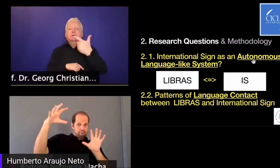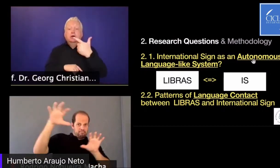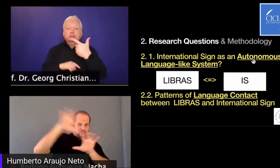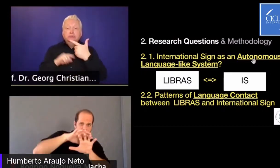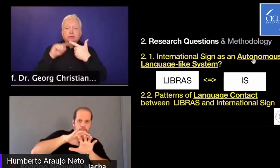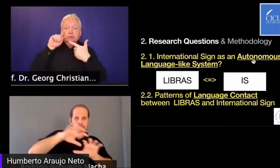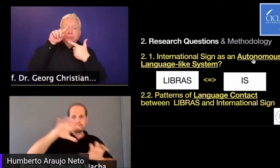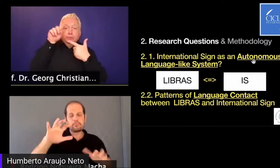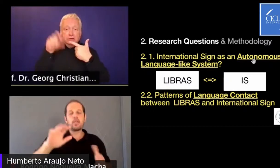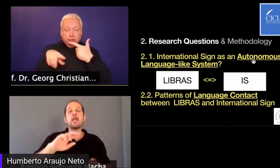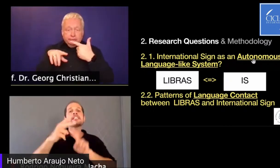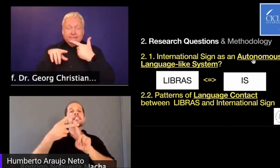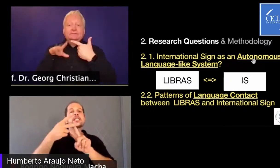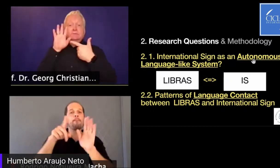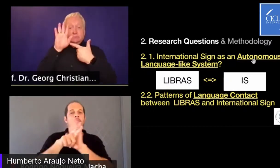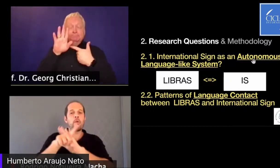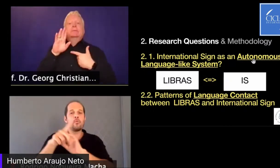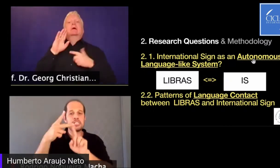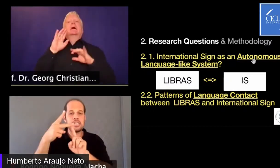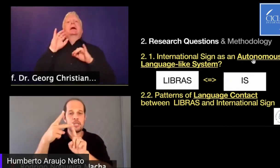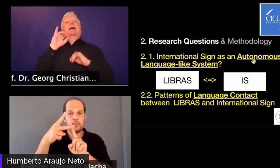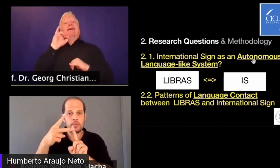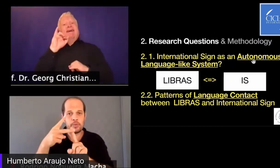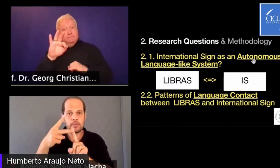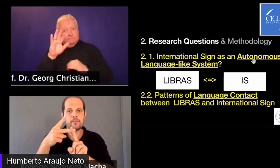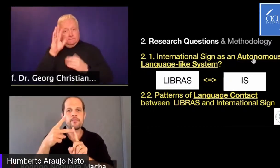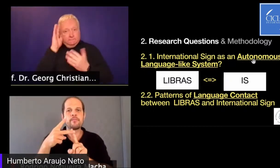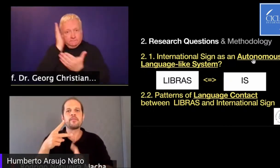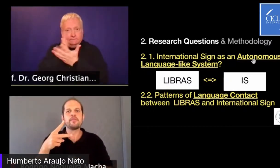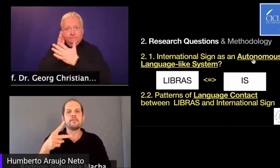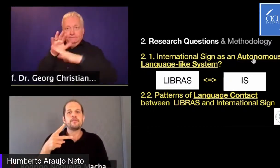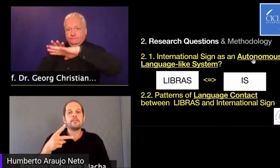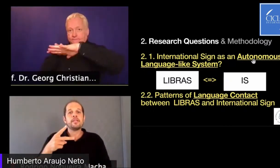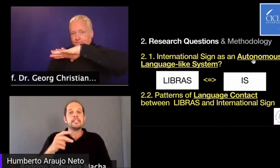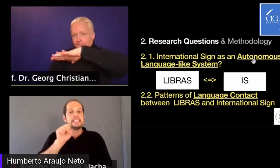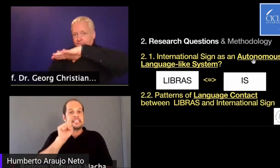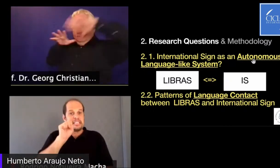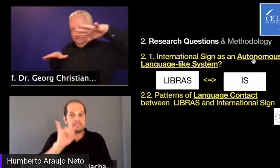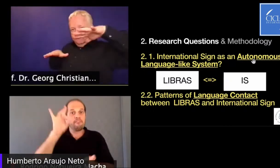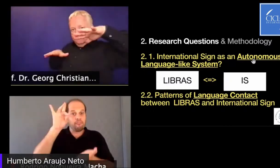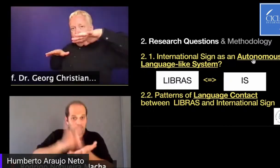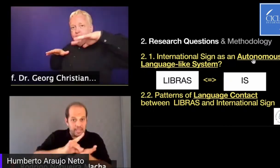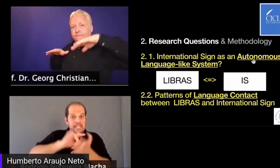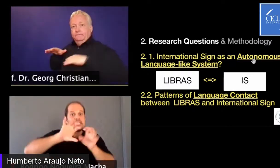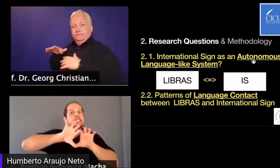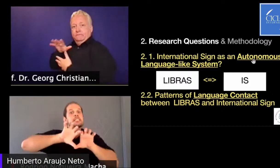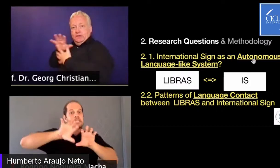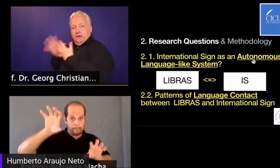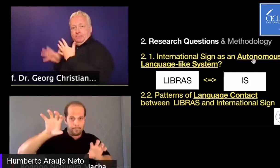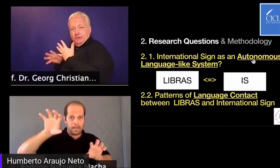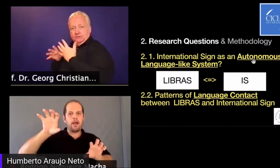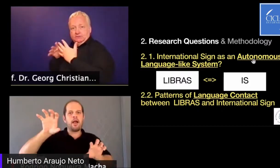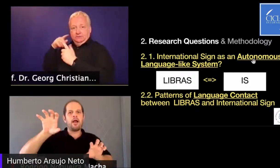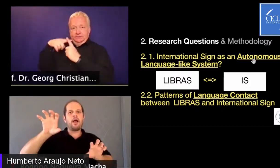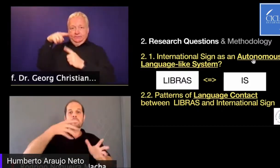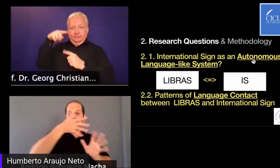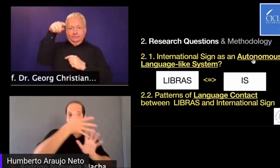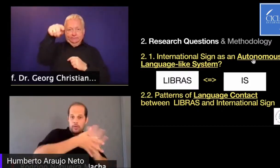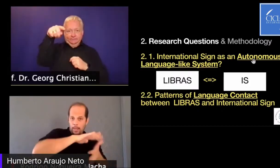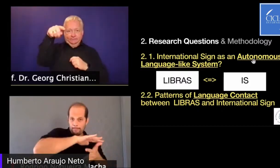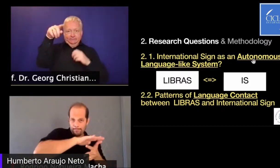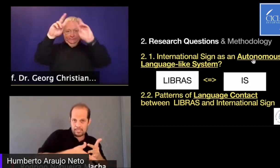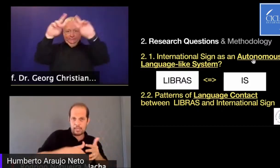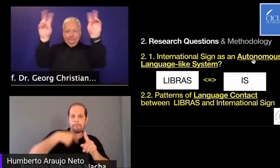autônoma de ambos os sistemas? E a segunda pergunta é se o contato entre essas